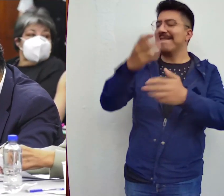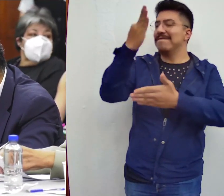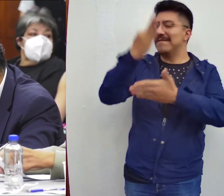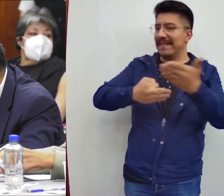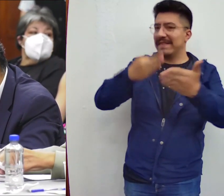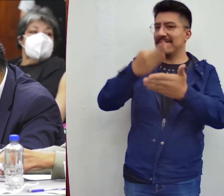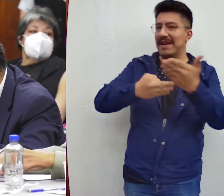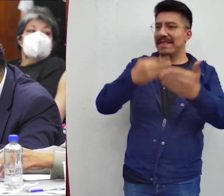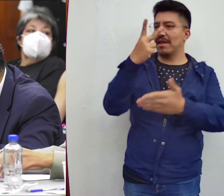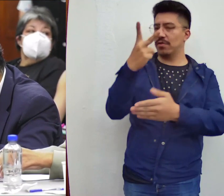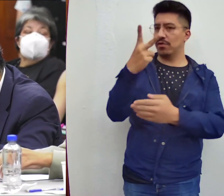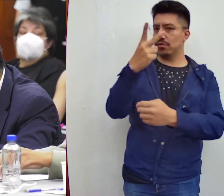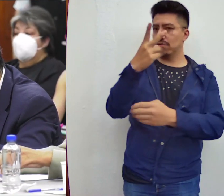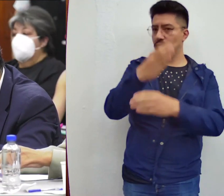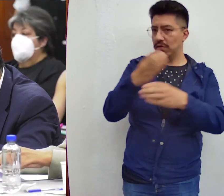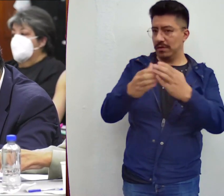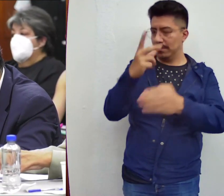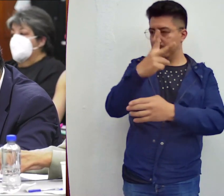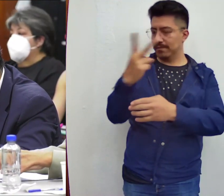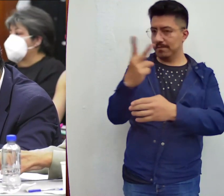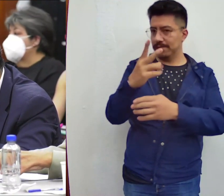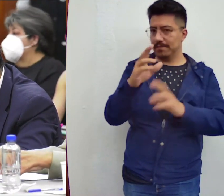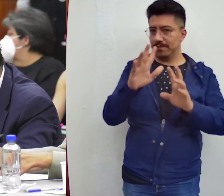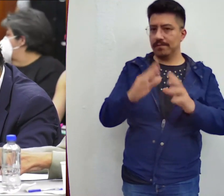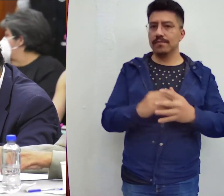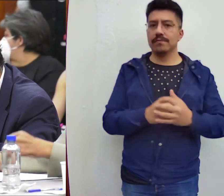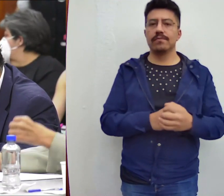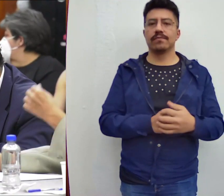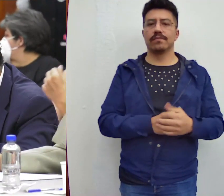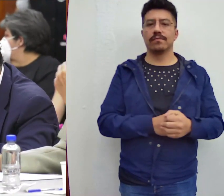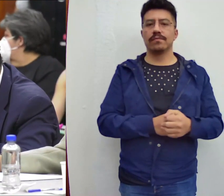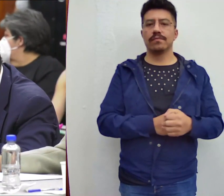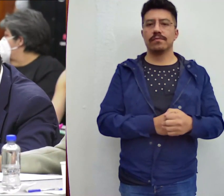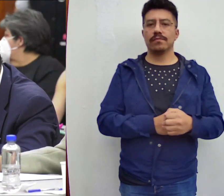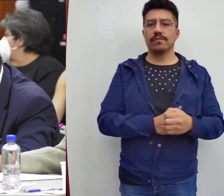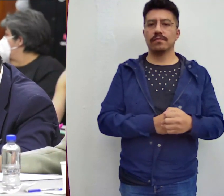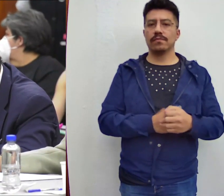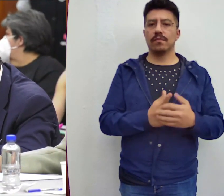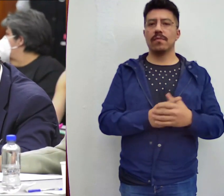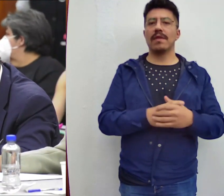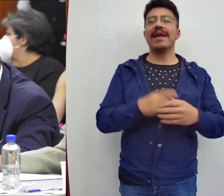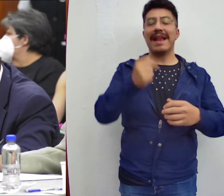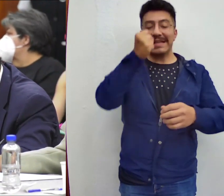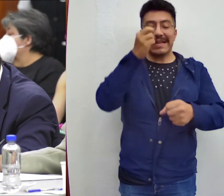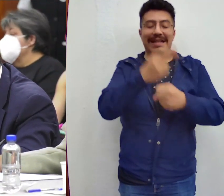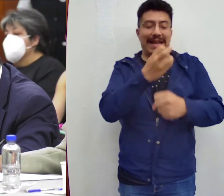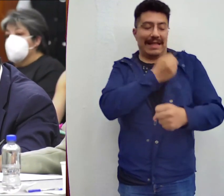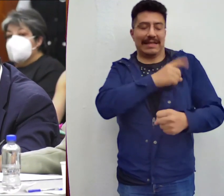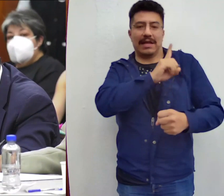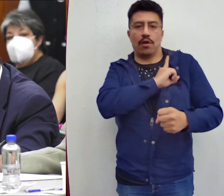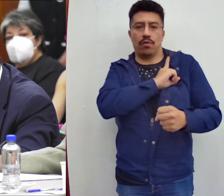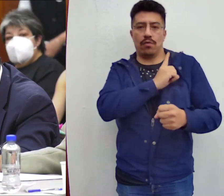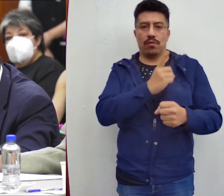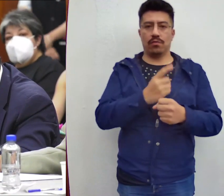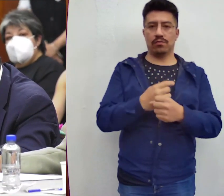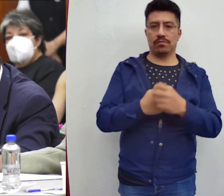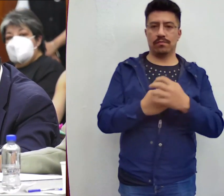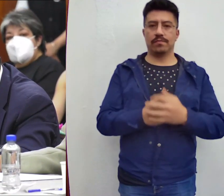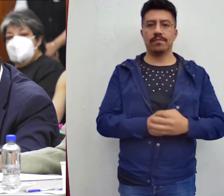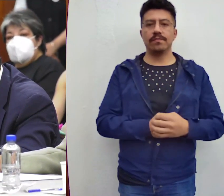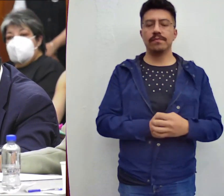riqueza de funciones y actividades de la Secretaría de Salud de manera concertada